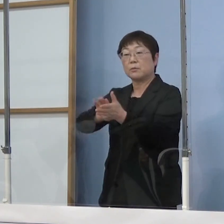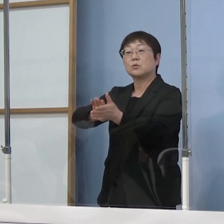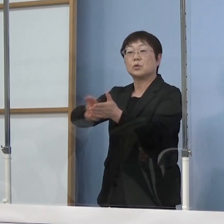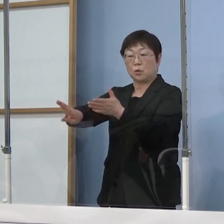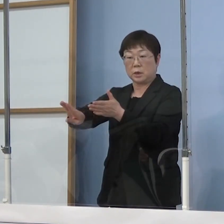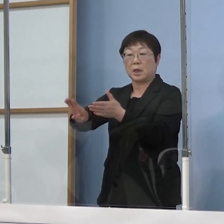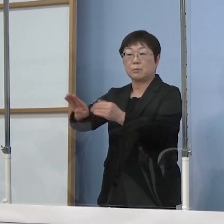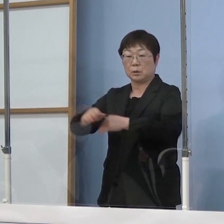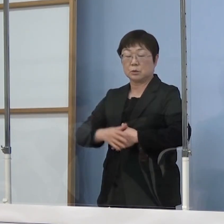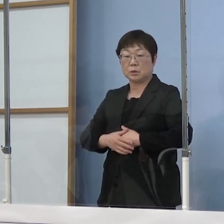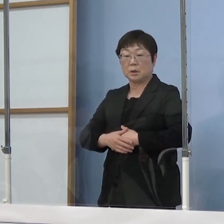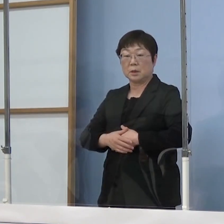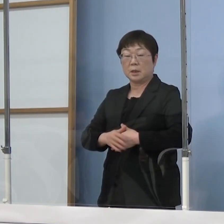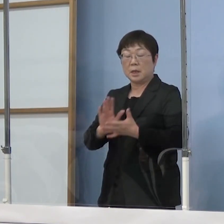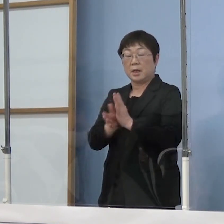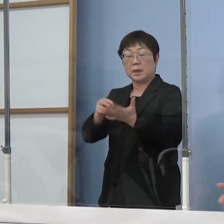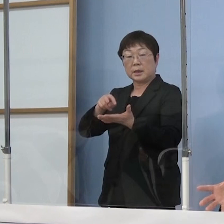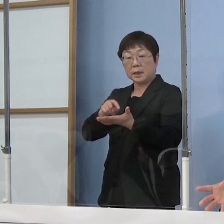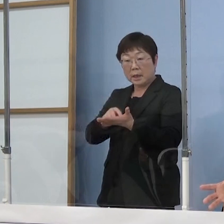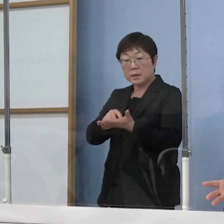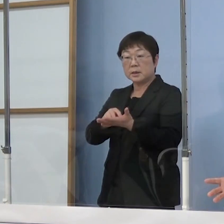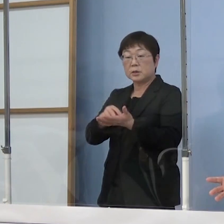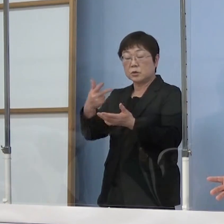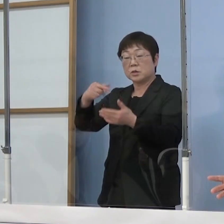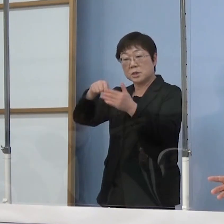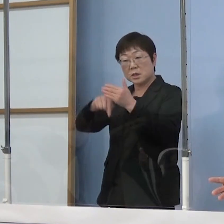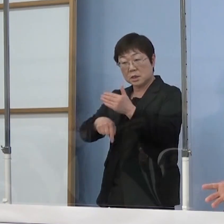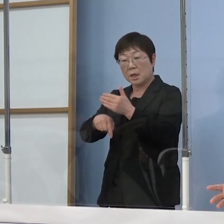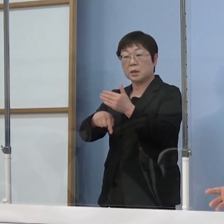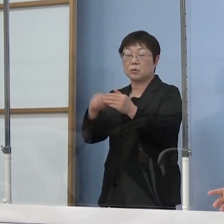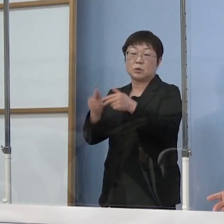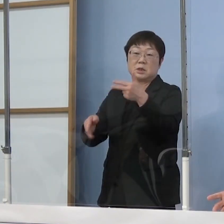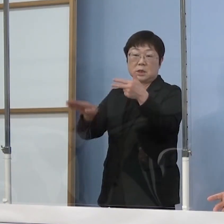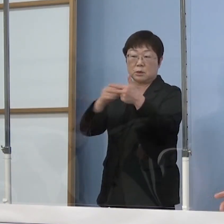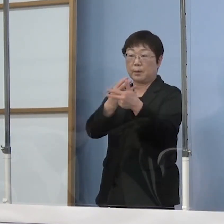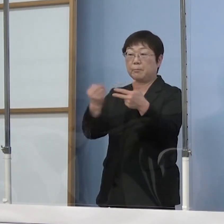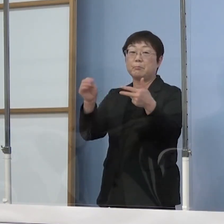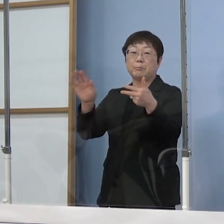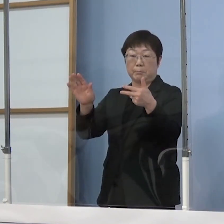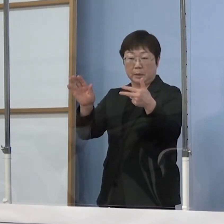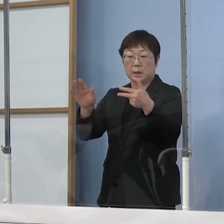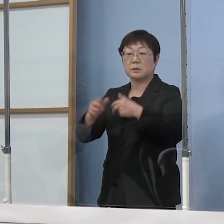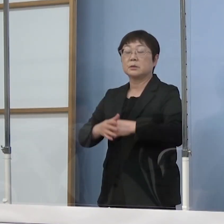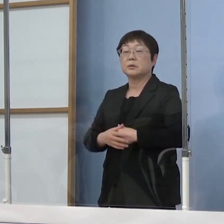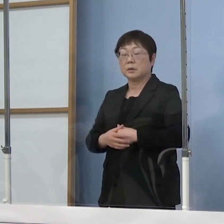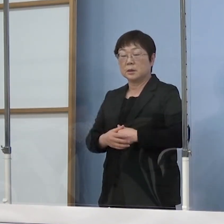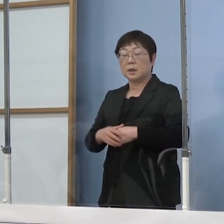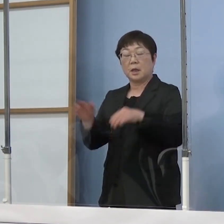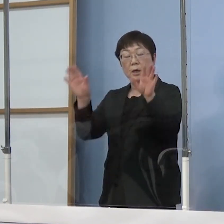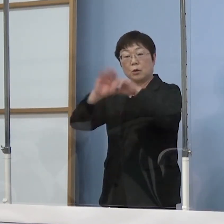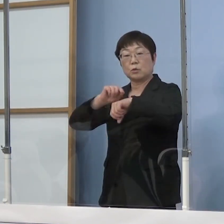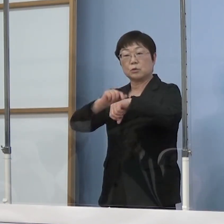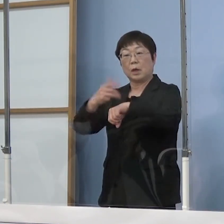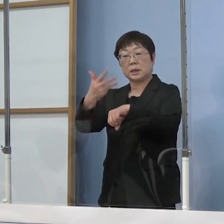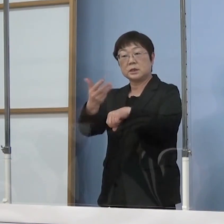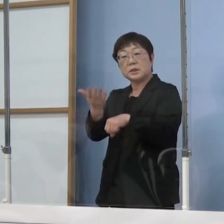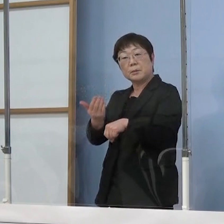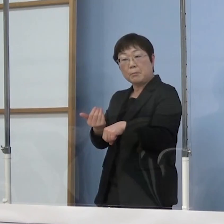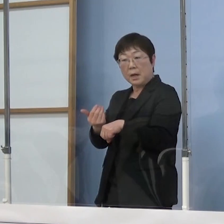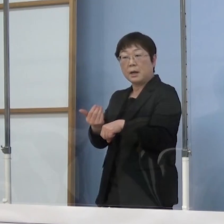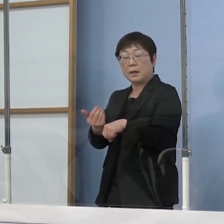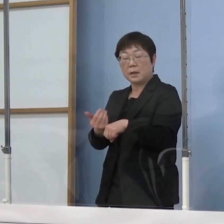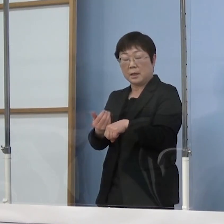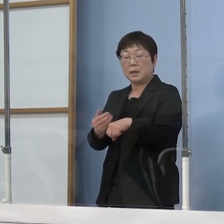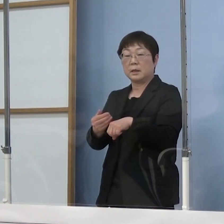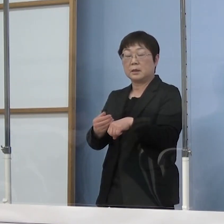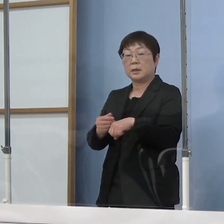ておりますので、実は県立徳島市内にある県立でもっとあるんですけど、実は8時よりも早く、例え